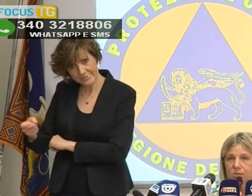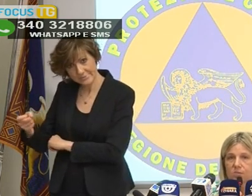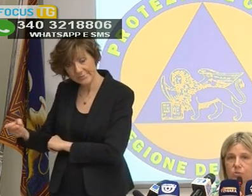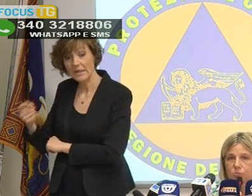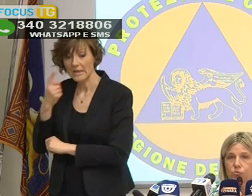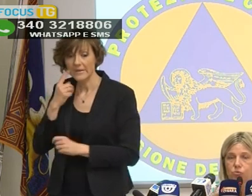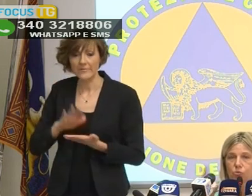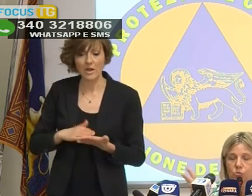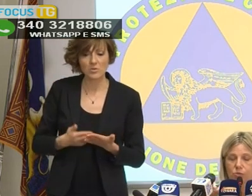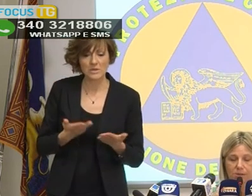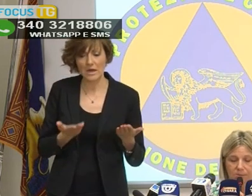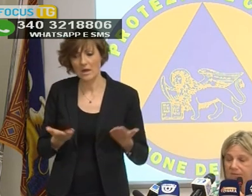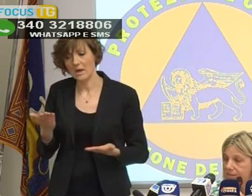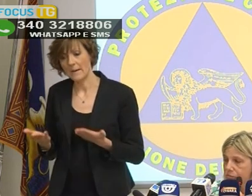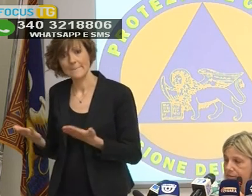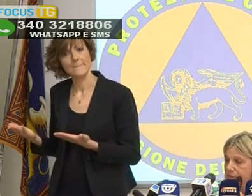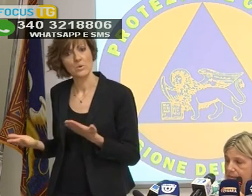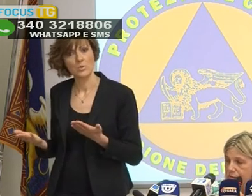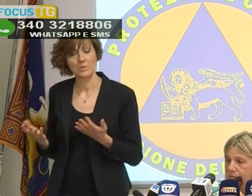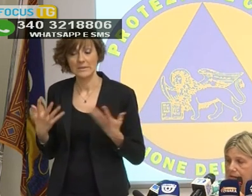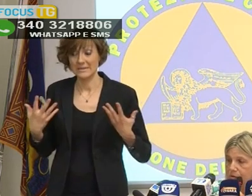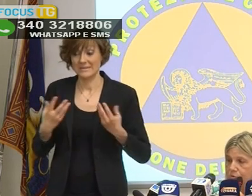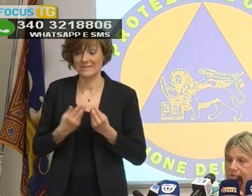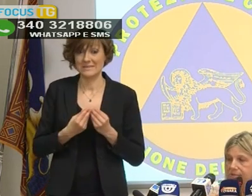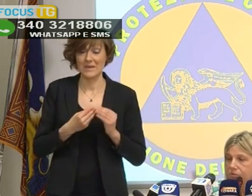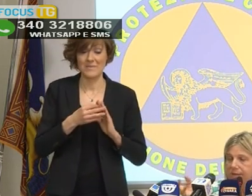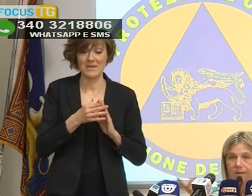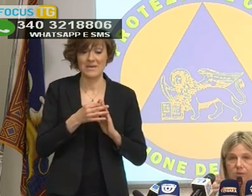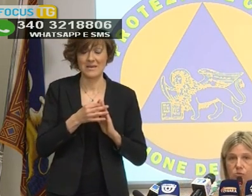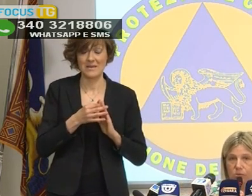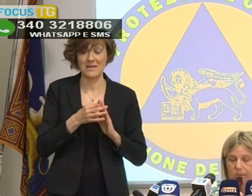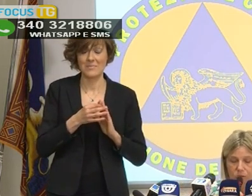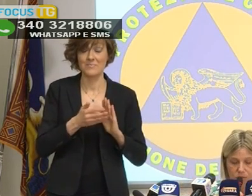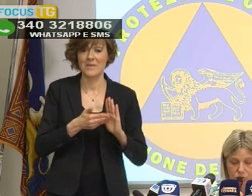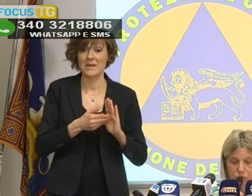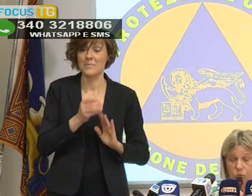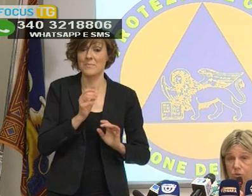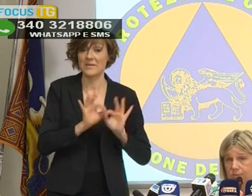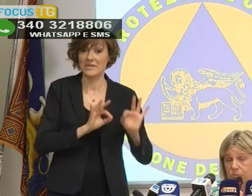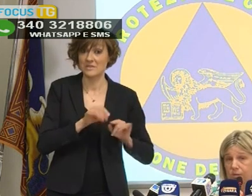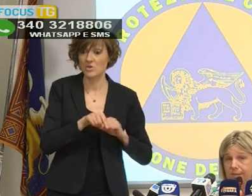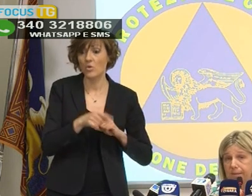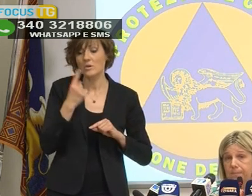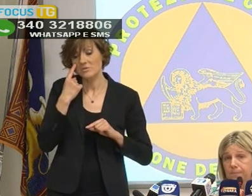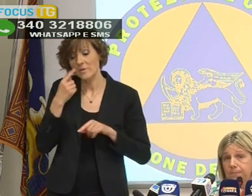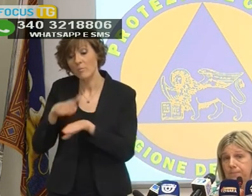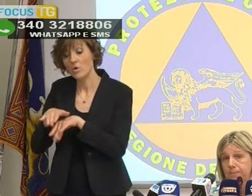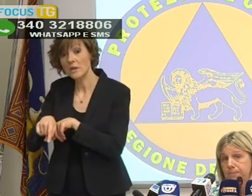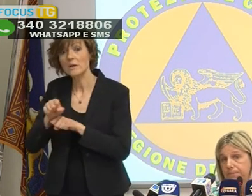una valutazione appunto con la prevenzione rispetto all'utilizzo, l'allargamento anche di questo, di questa